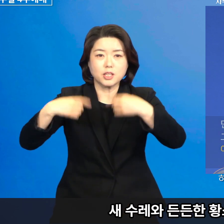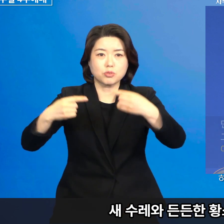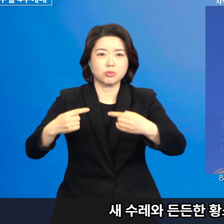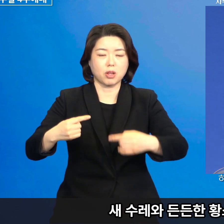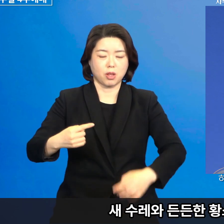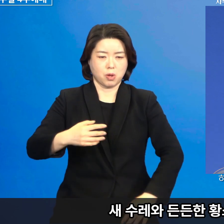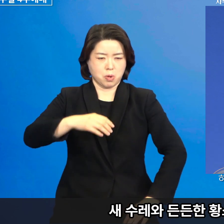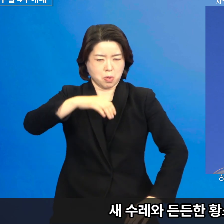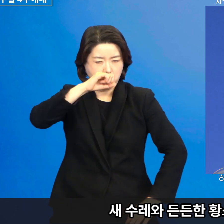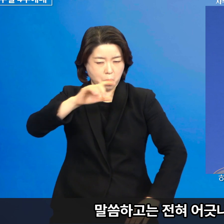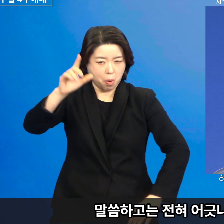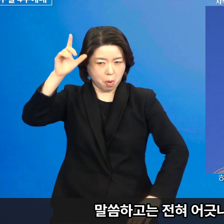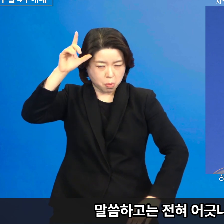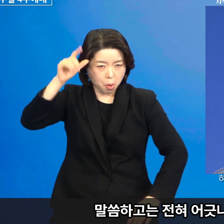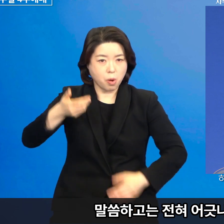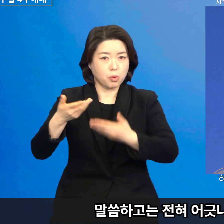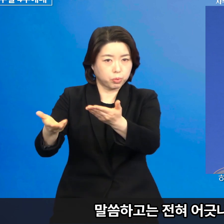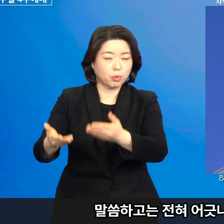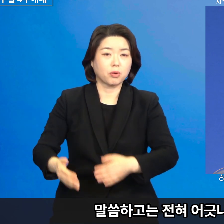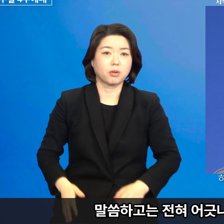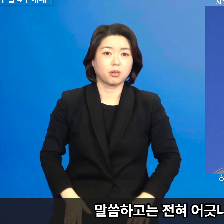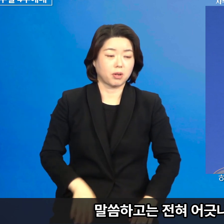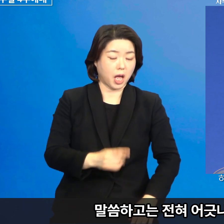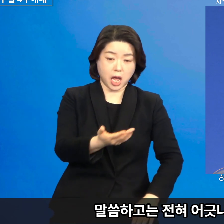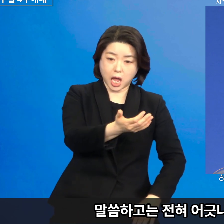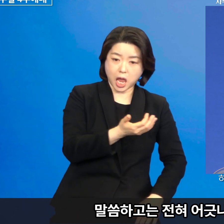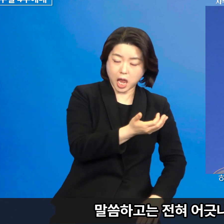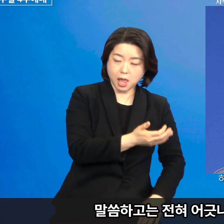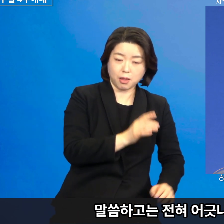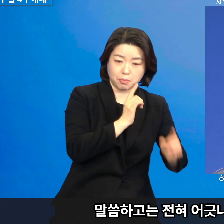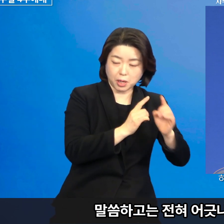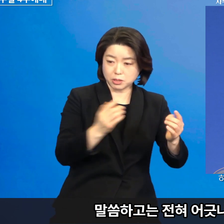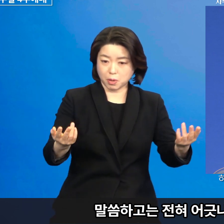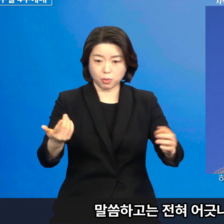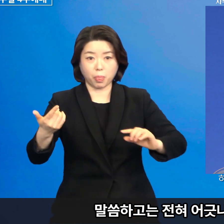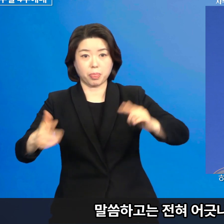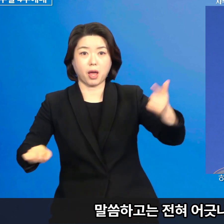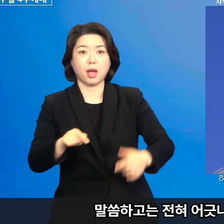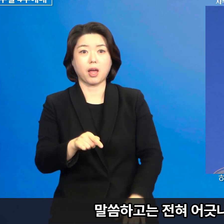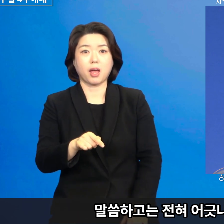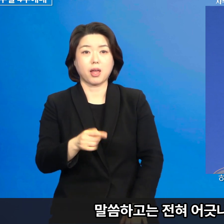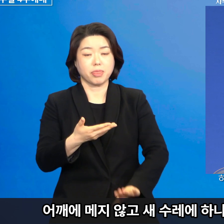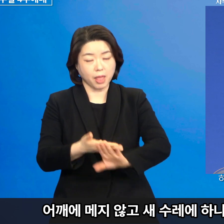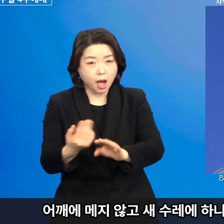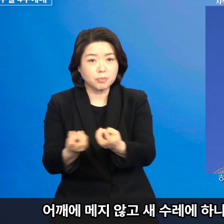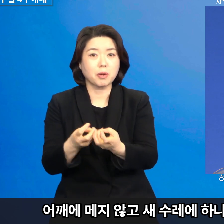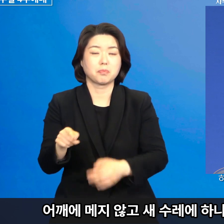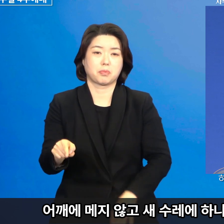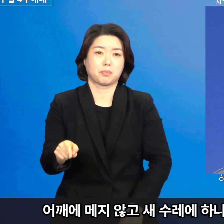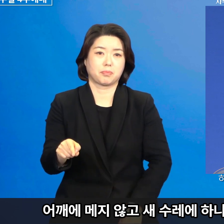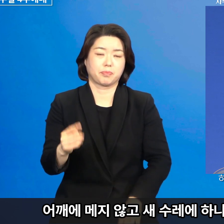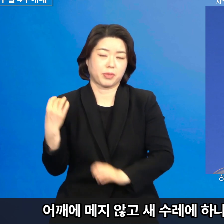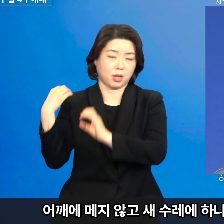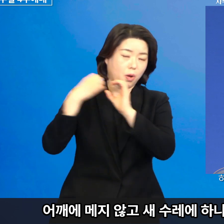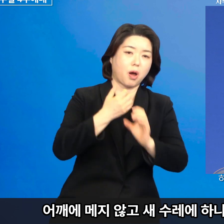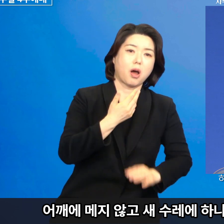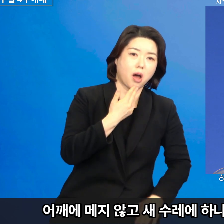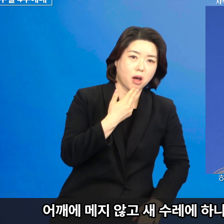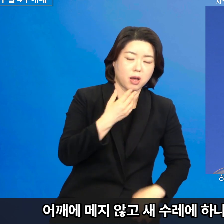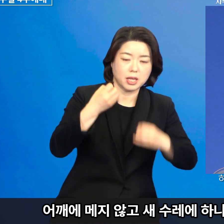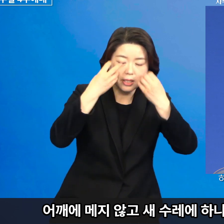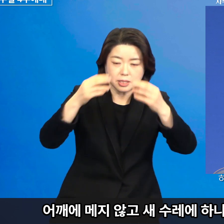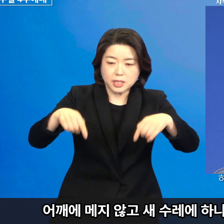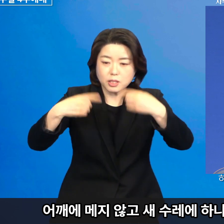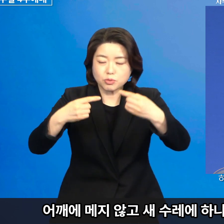황소가 주어졌습니다. 말씀하고는 전혀 어긋나는 상태가 된 것이죠. 어깨에 매지 않고 새